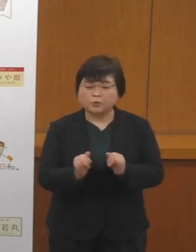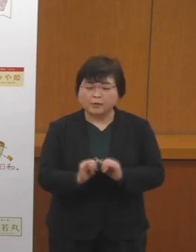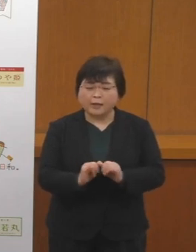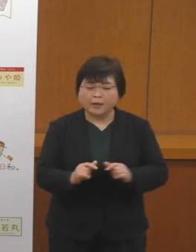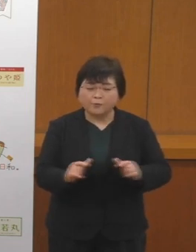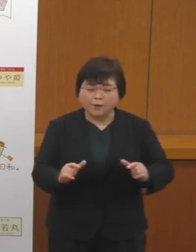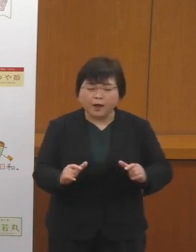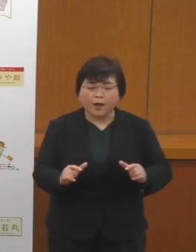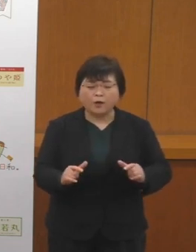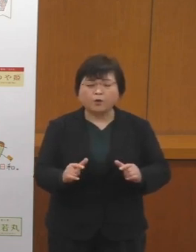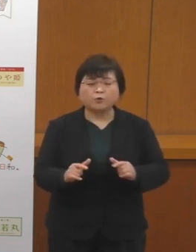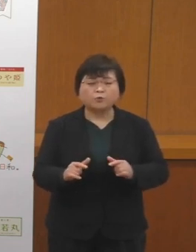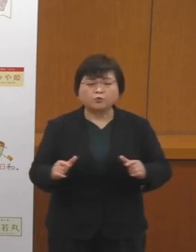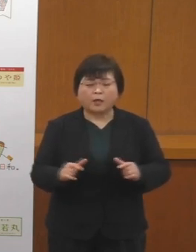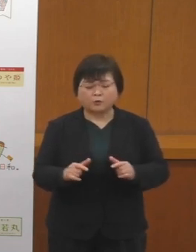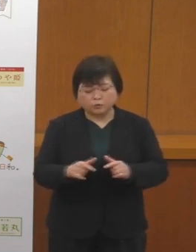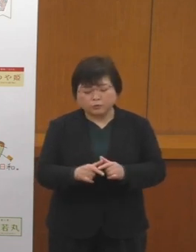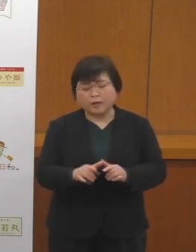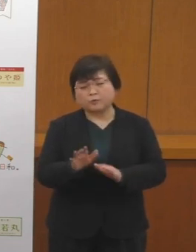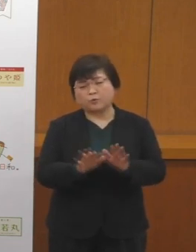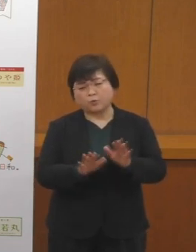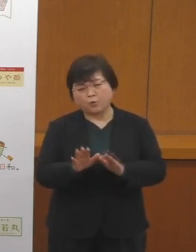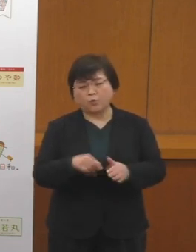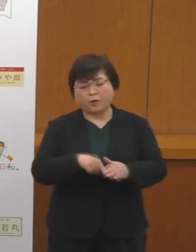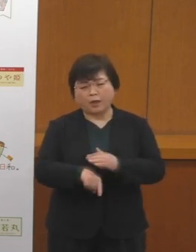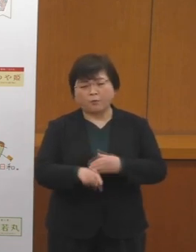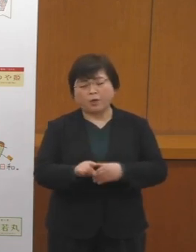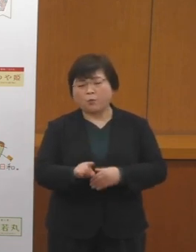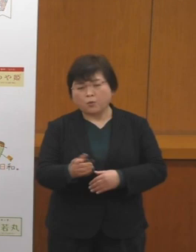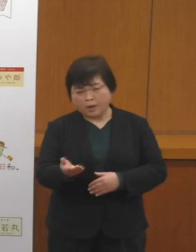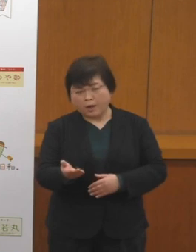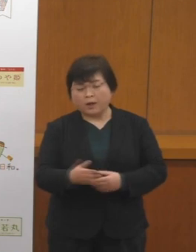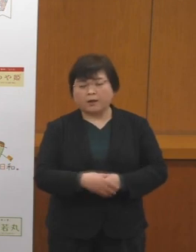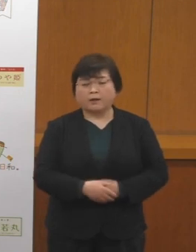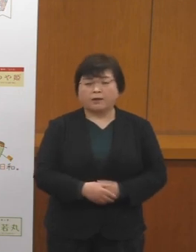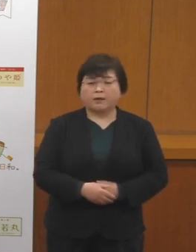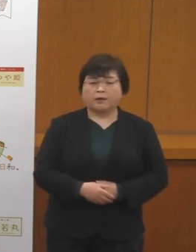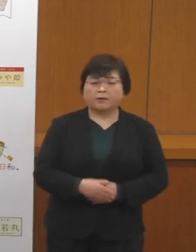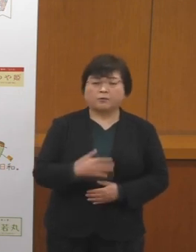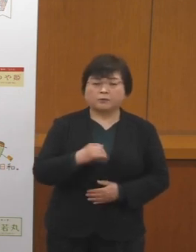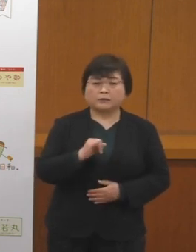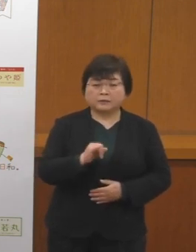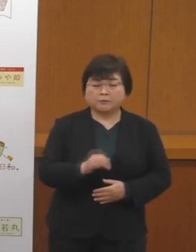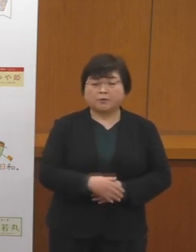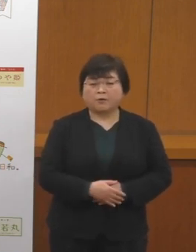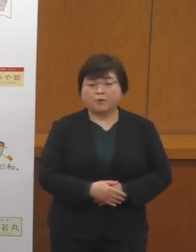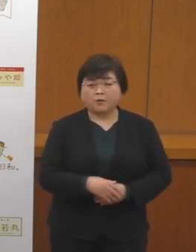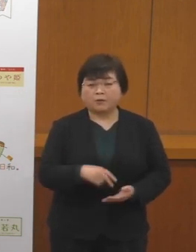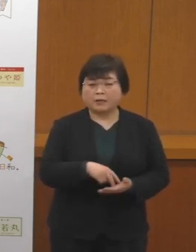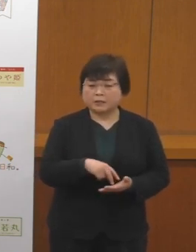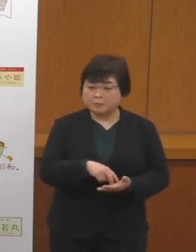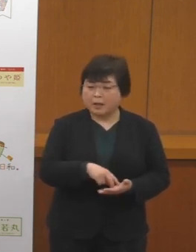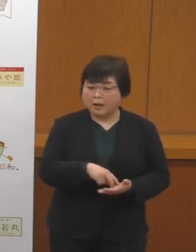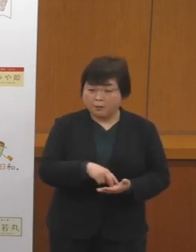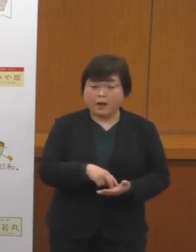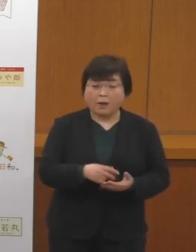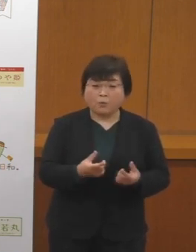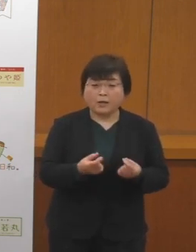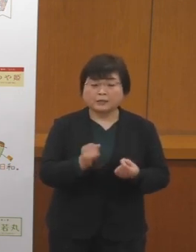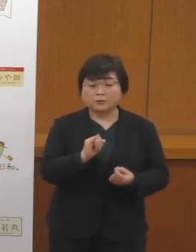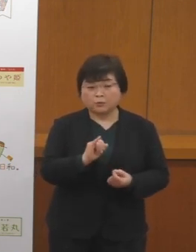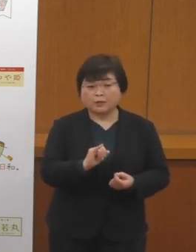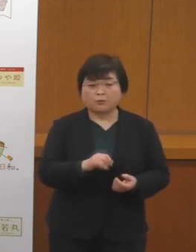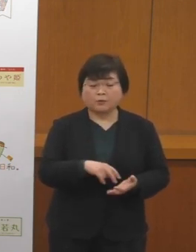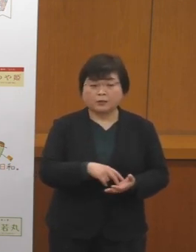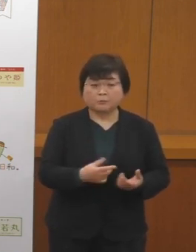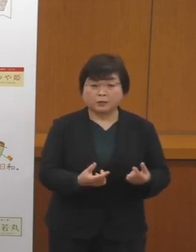の原因をどのようにお考えになっているかというところと知事も立場違いと同じ女性政治